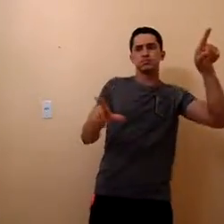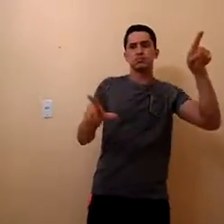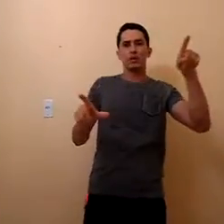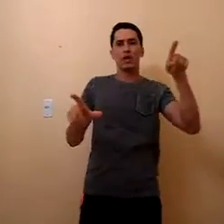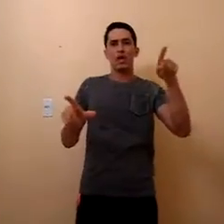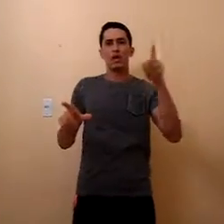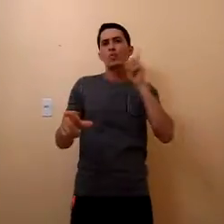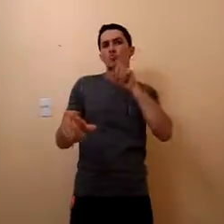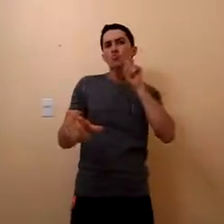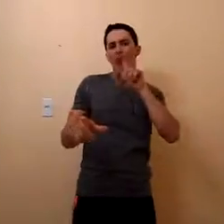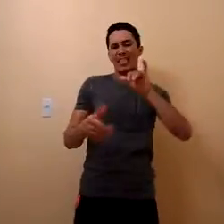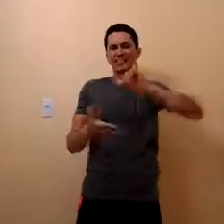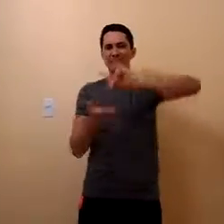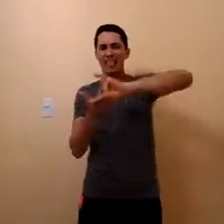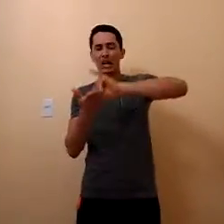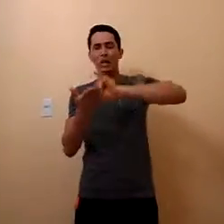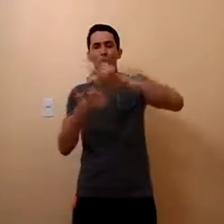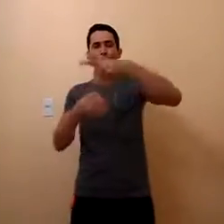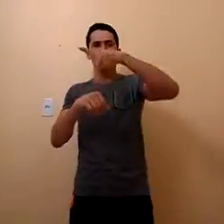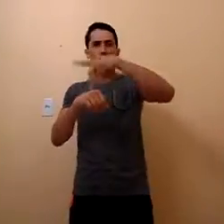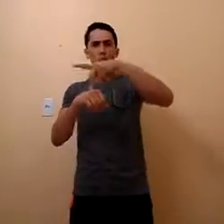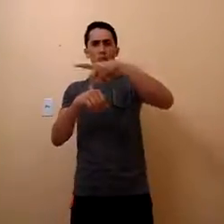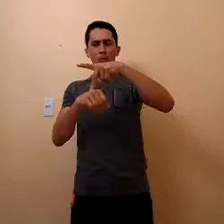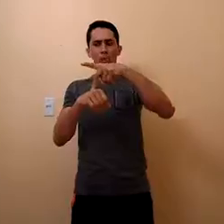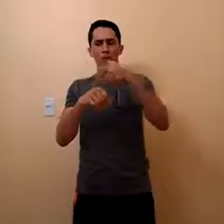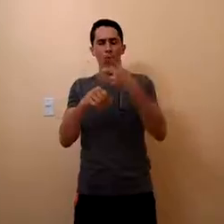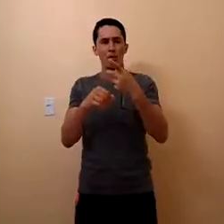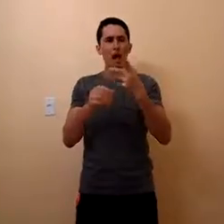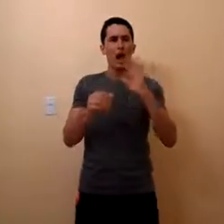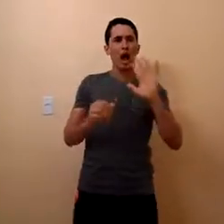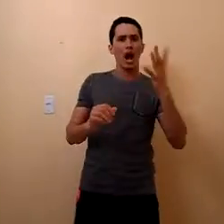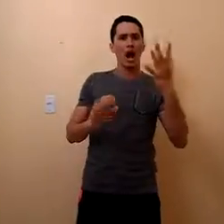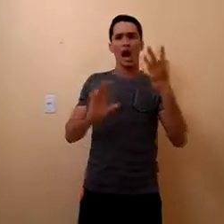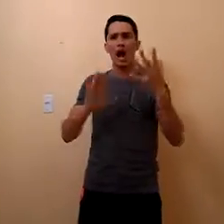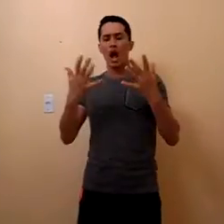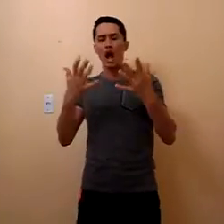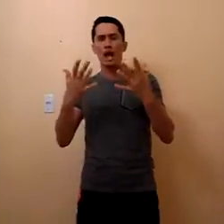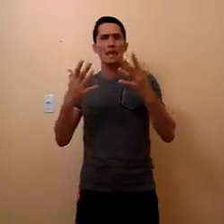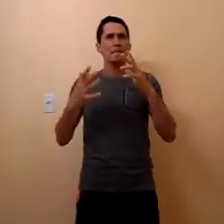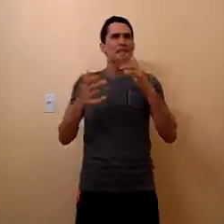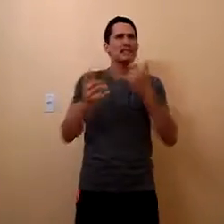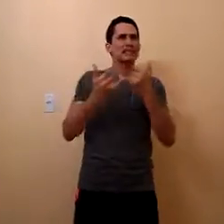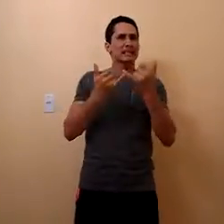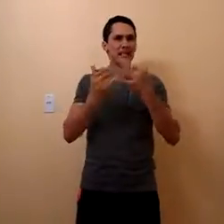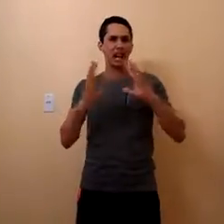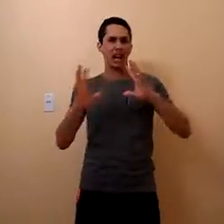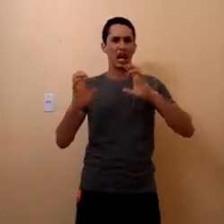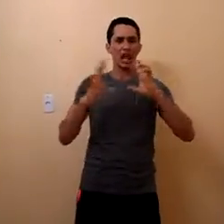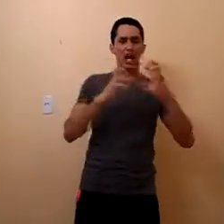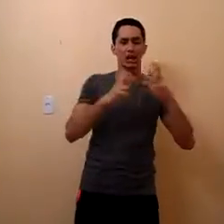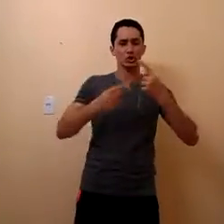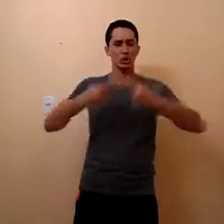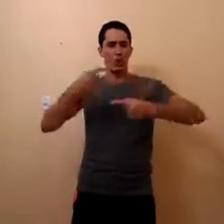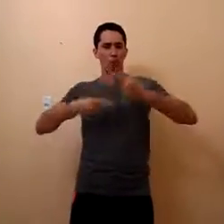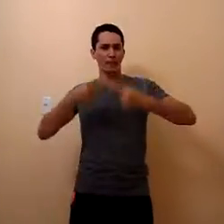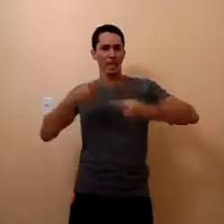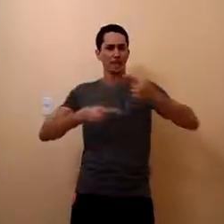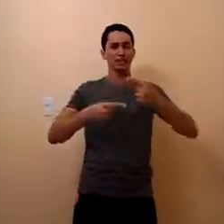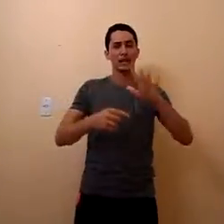Estados Unidos na Síria. Sempre que você tem algum evento de possível guerra ou conflitos políticos naquela região do